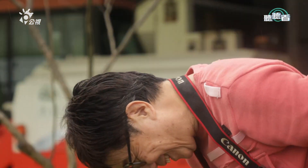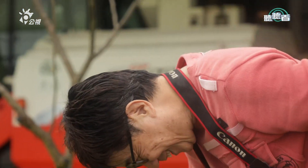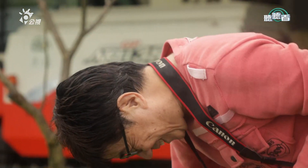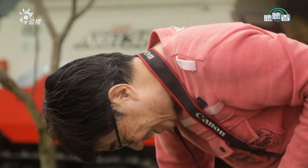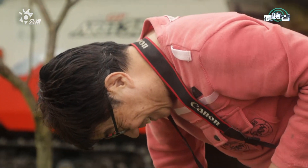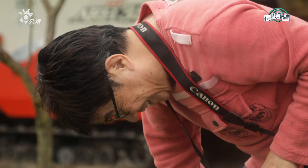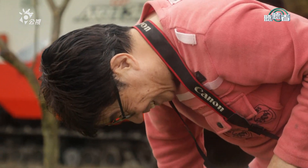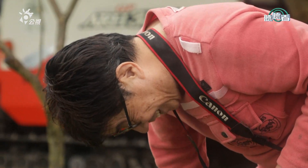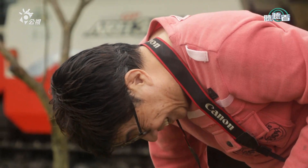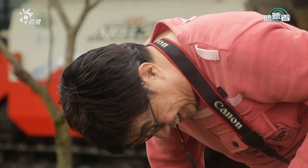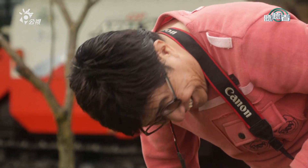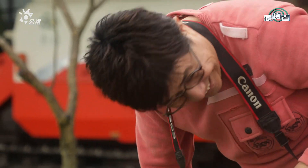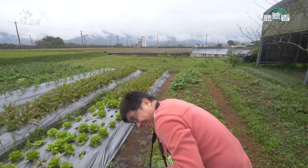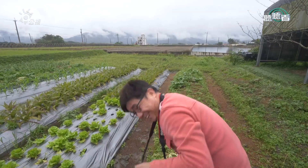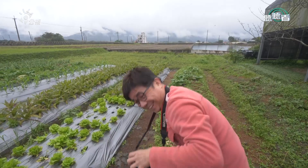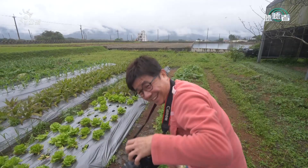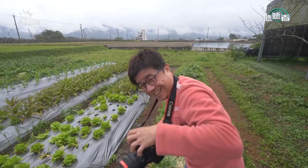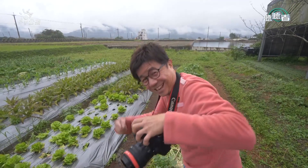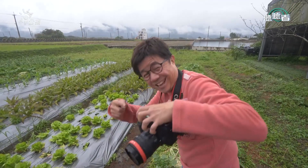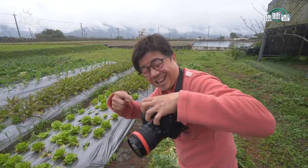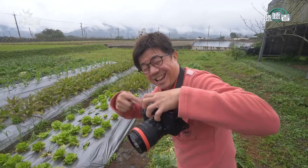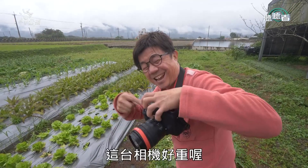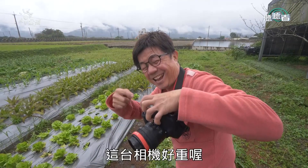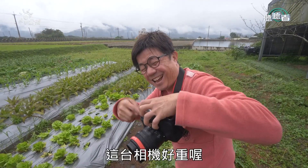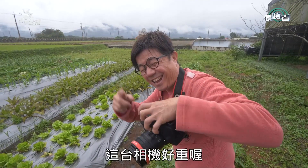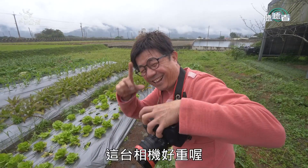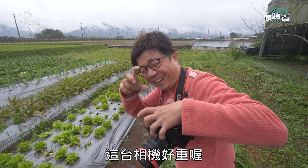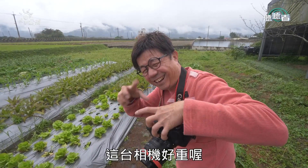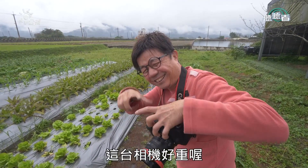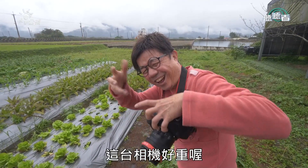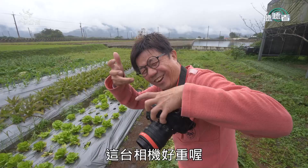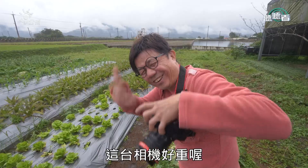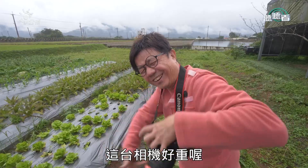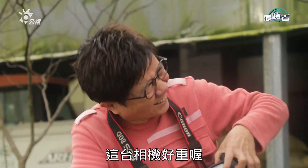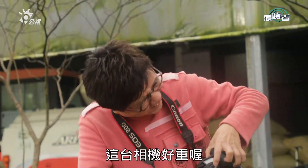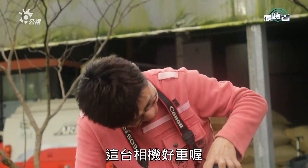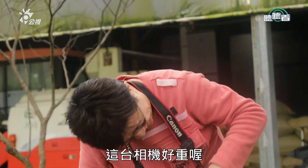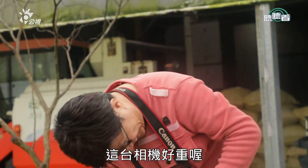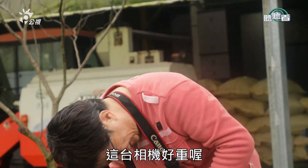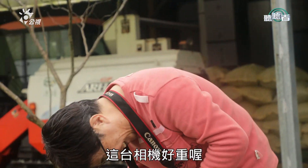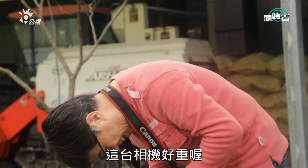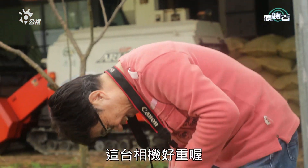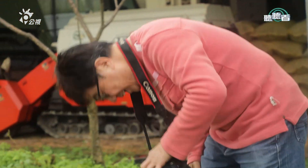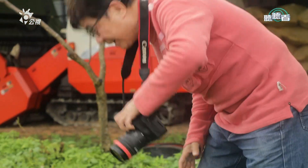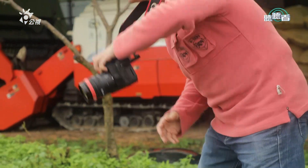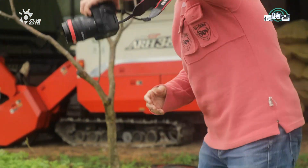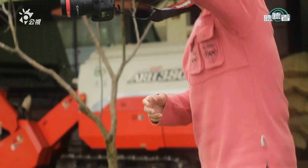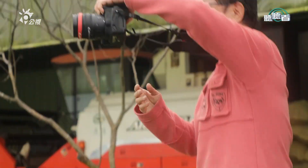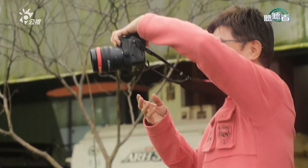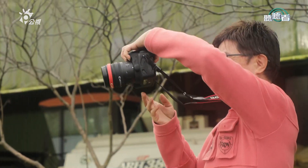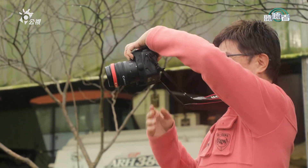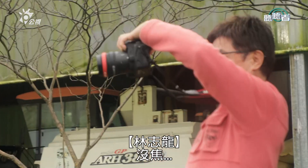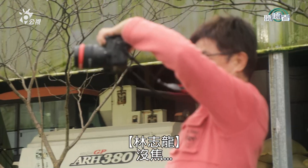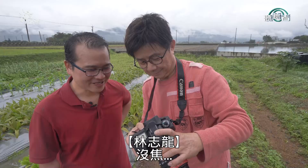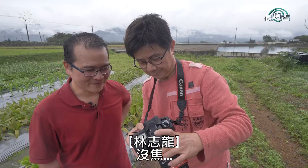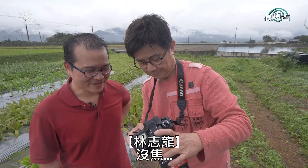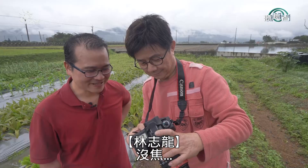哎呀，哎呀，这台相机好重哦！ 哦，没胶，没